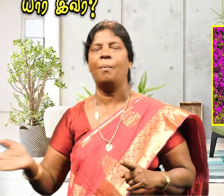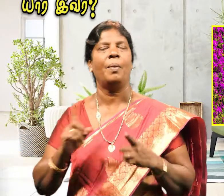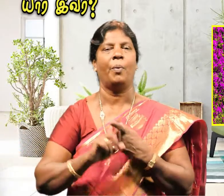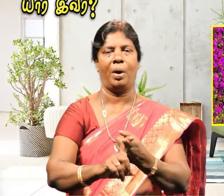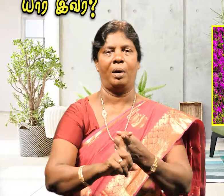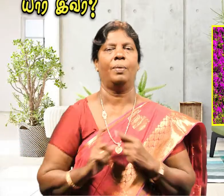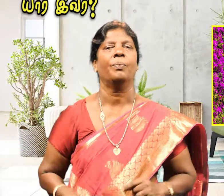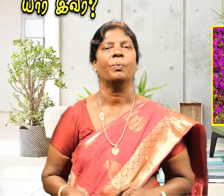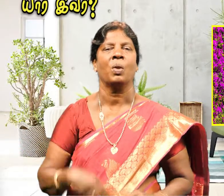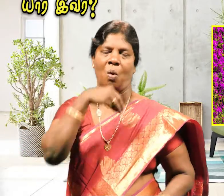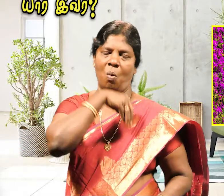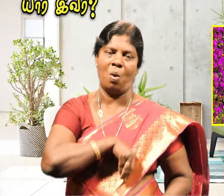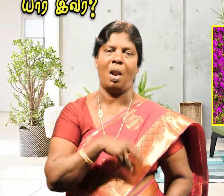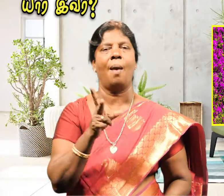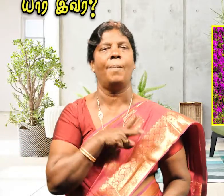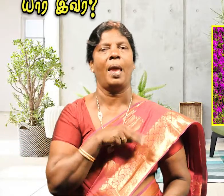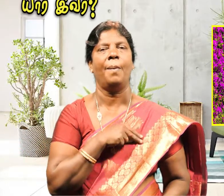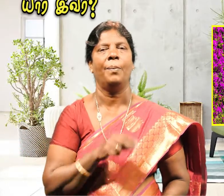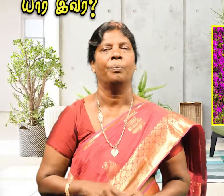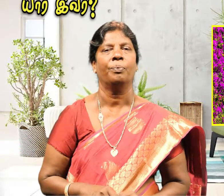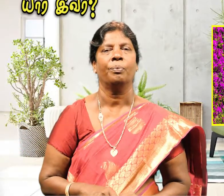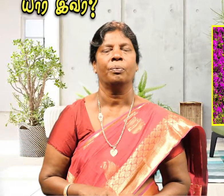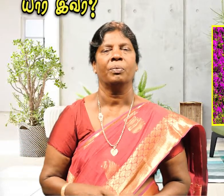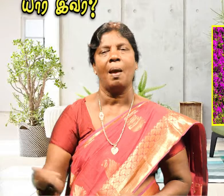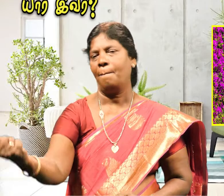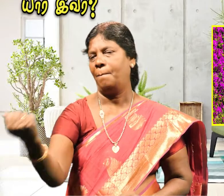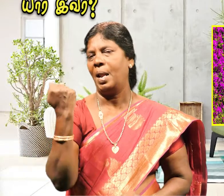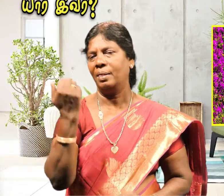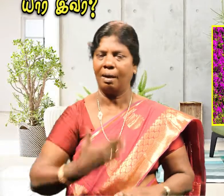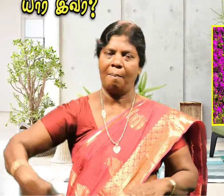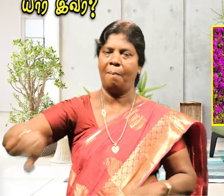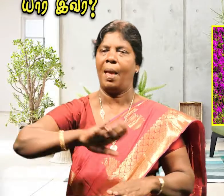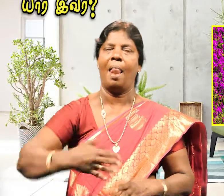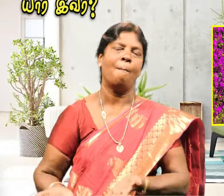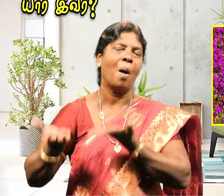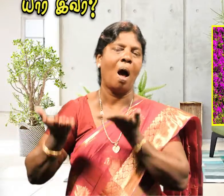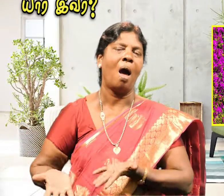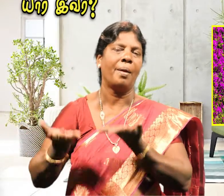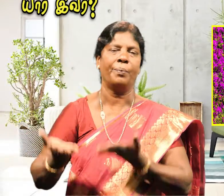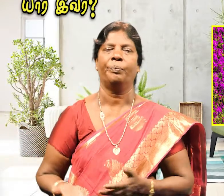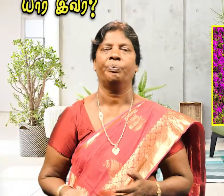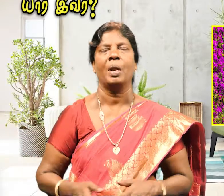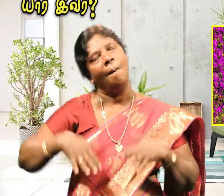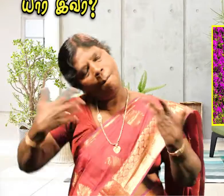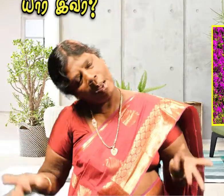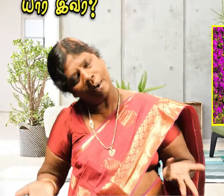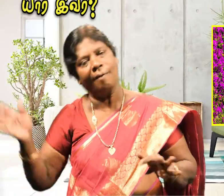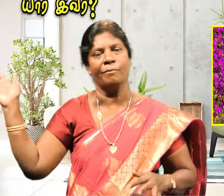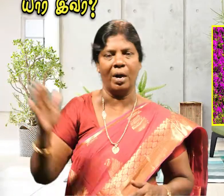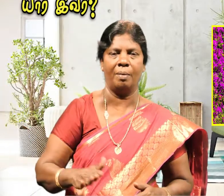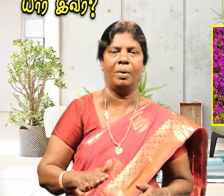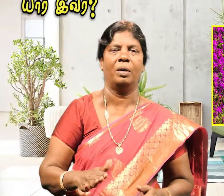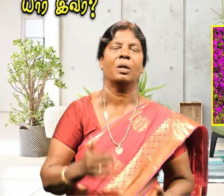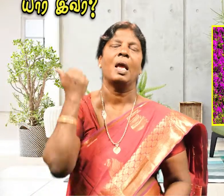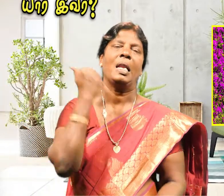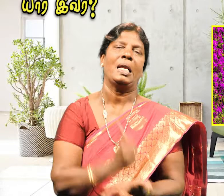புறம்பே போராட்டங்கள், உள்ளே பயங்கள், பலத்துக்கு மிஞ்சின பாரம், மரணம் வரும்